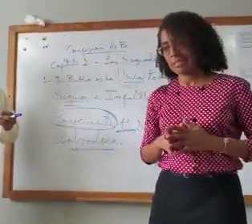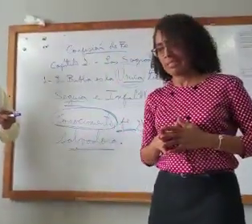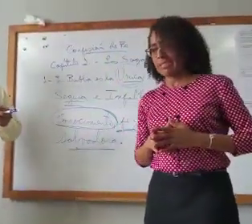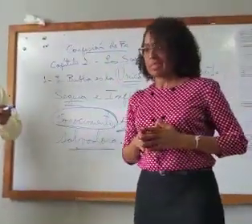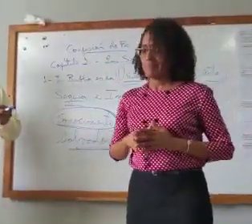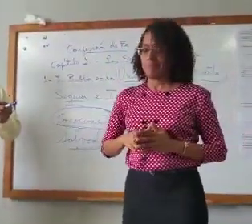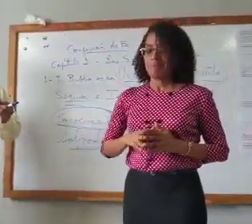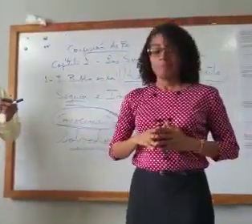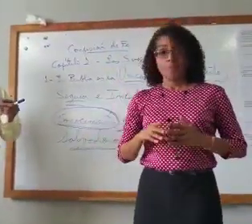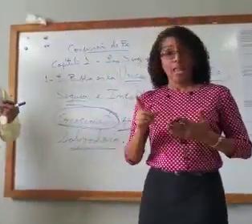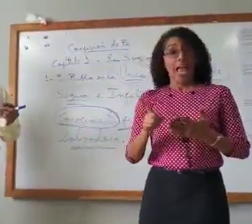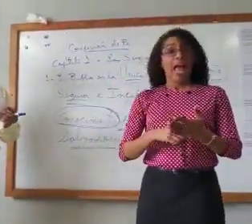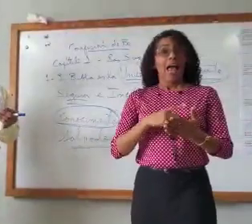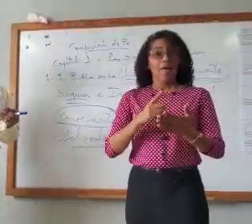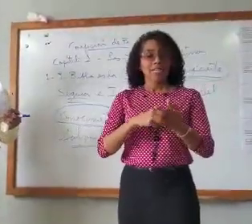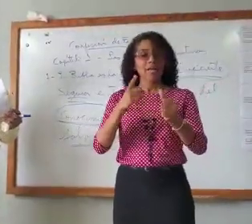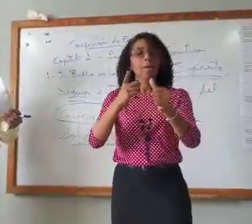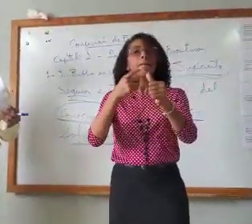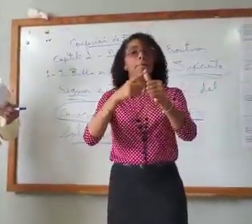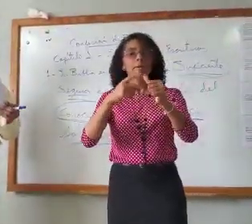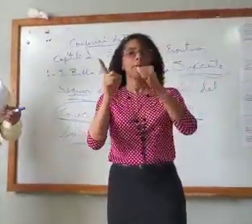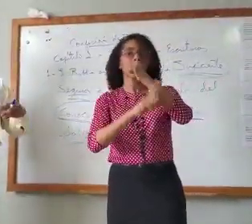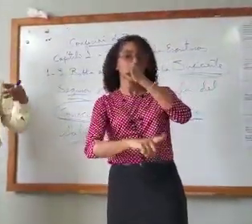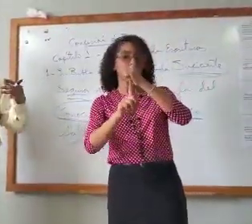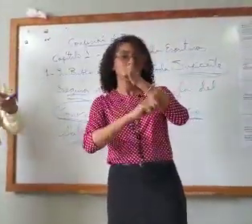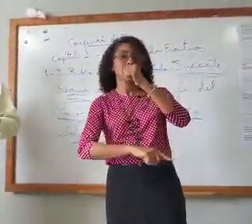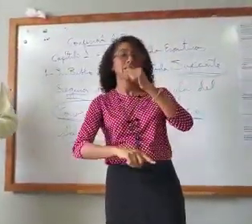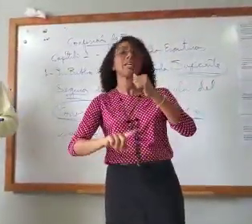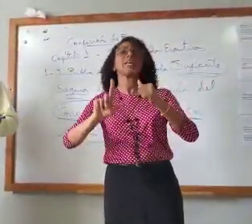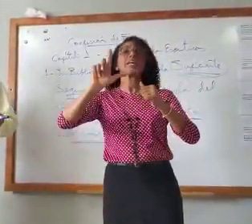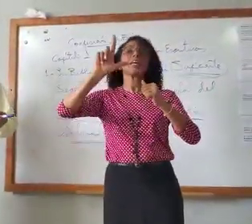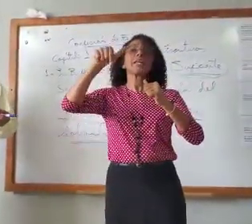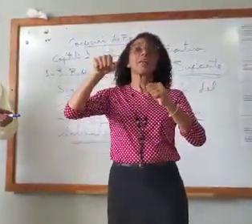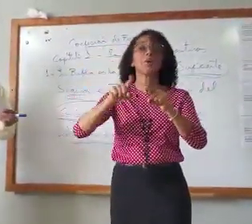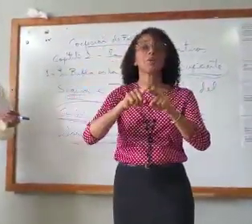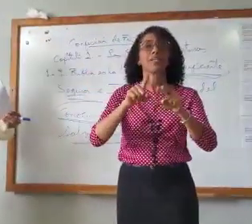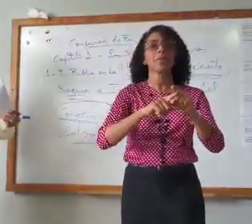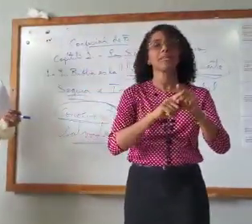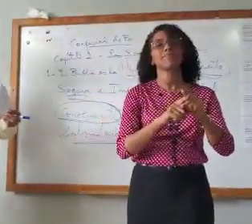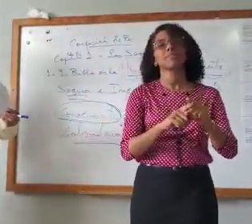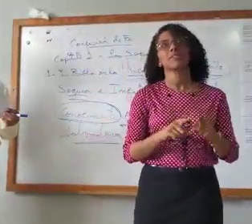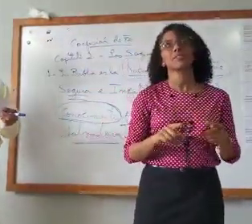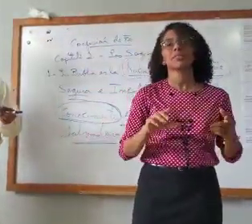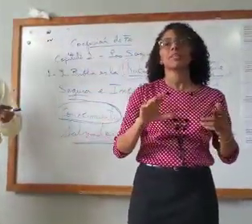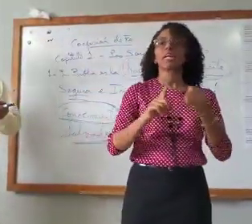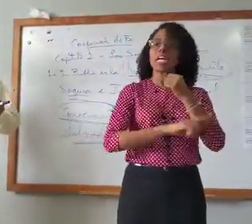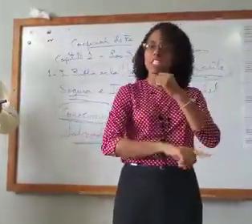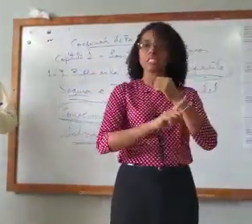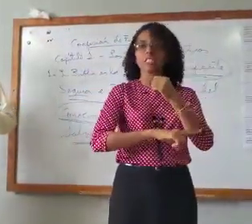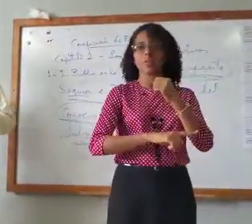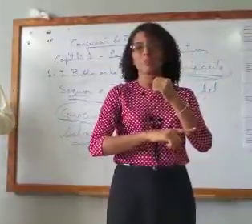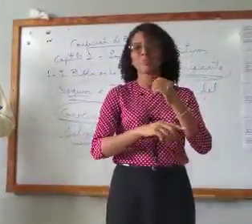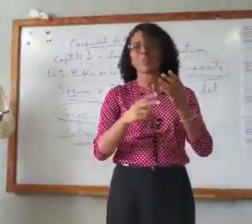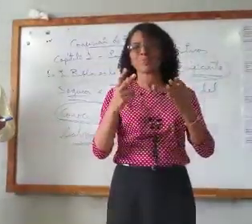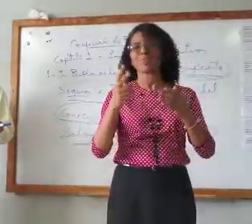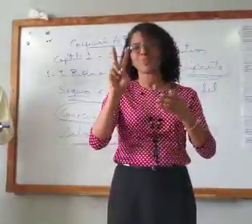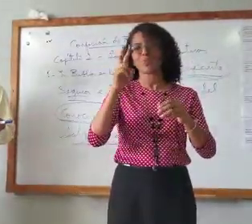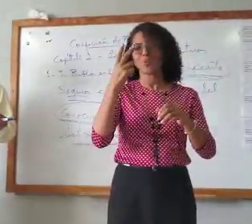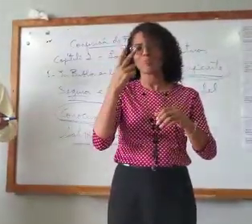hay que a veces, de mala disciplina de la pera, aplicarle algún pequeño castigo, quitar la televisión,